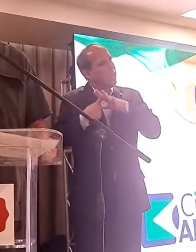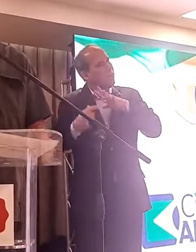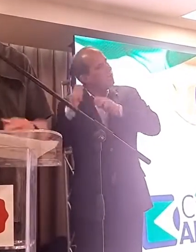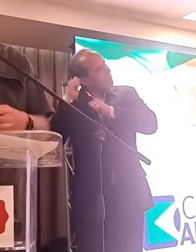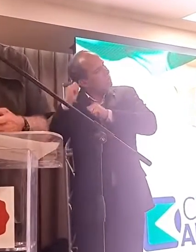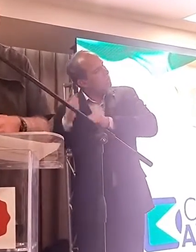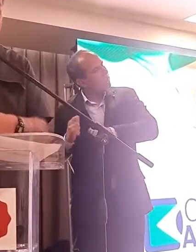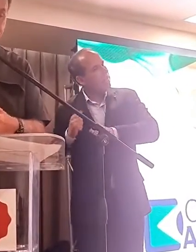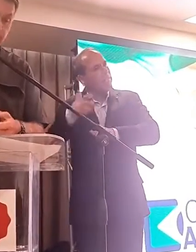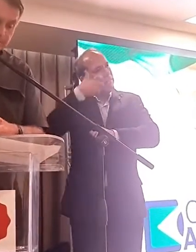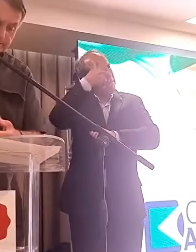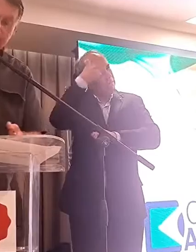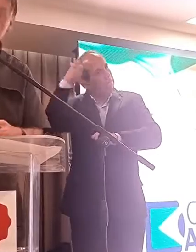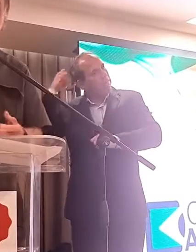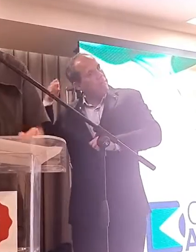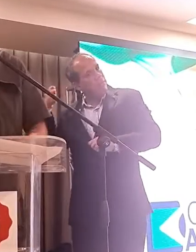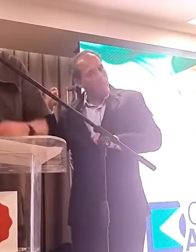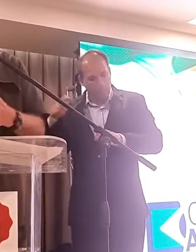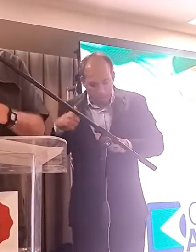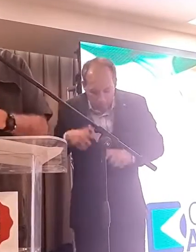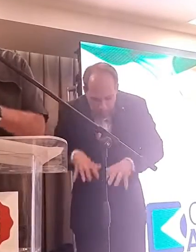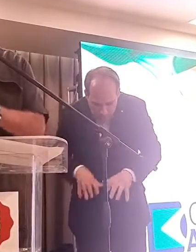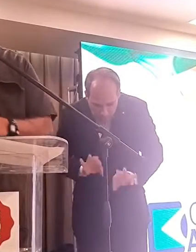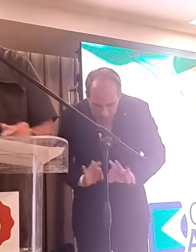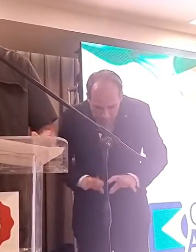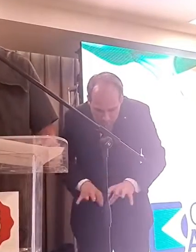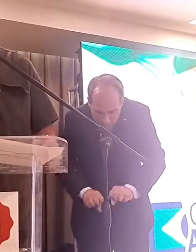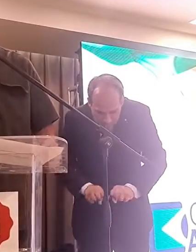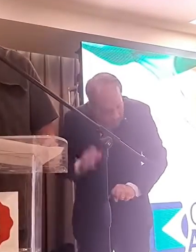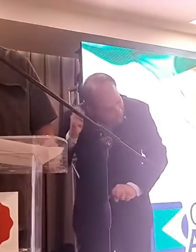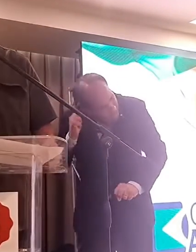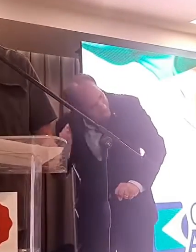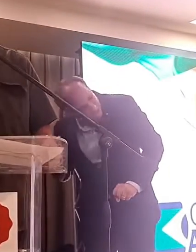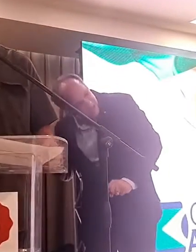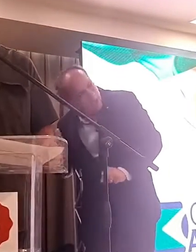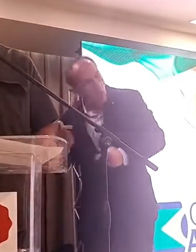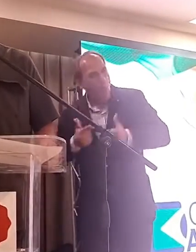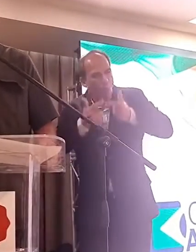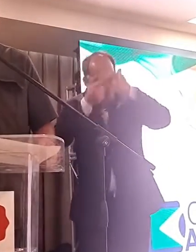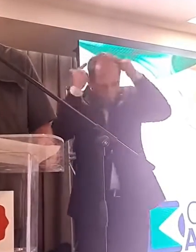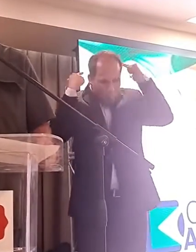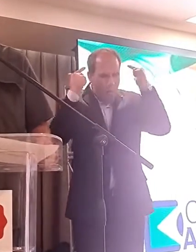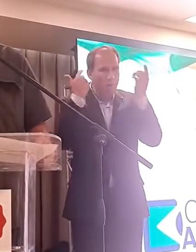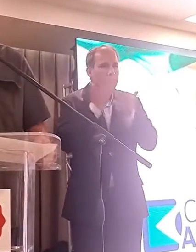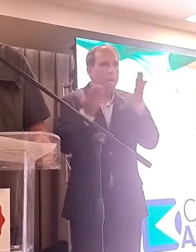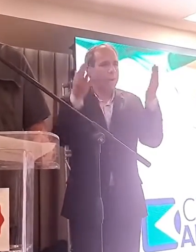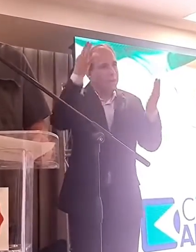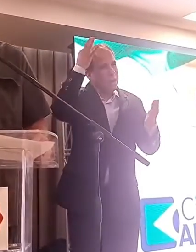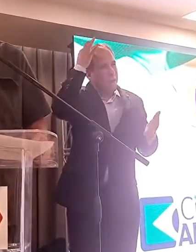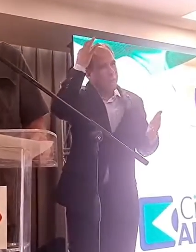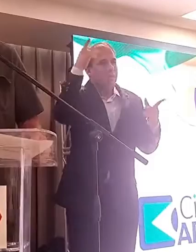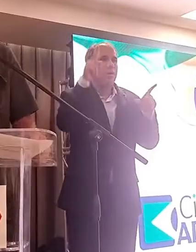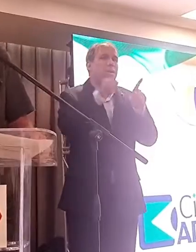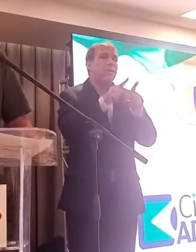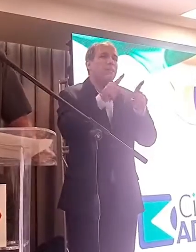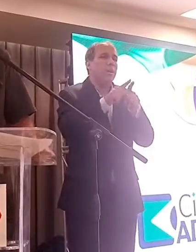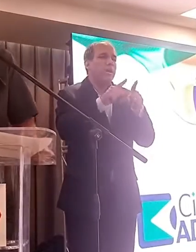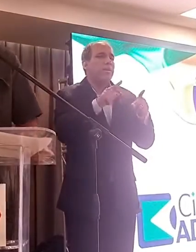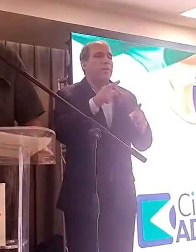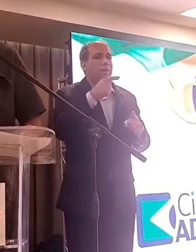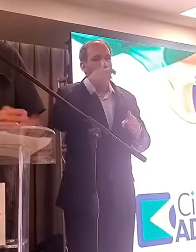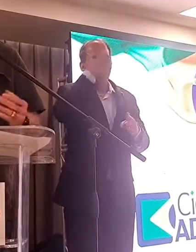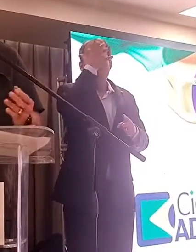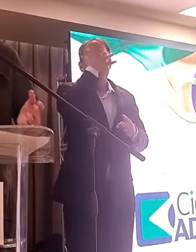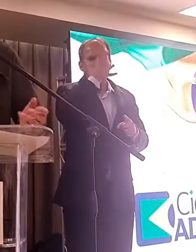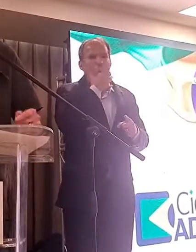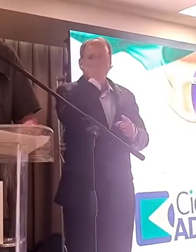mulheres baixar a cabeça e ter o seu couro cabeludo todo arrancado e às vezes o próprio couro da face.